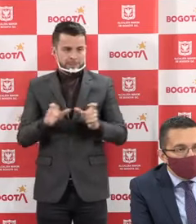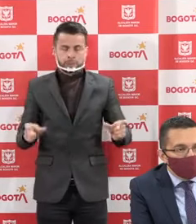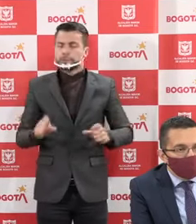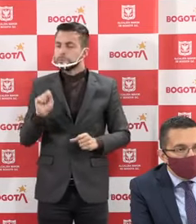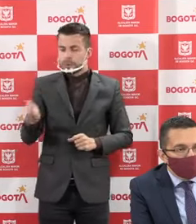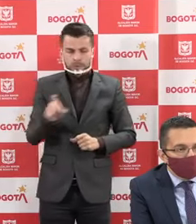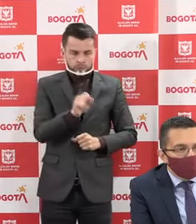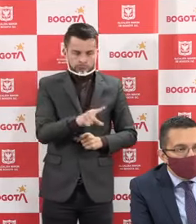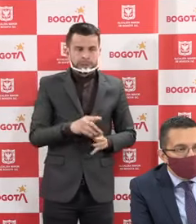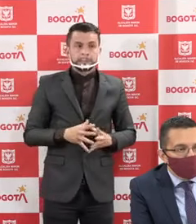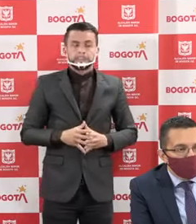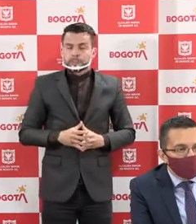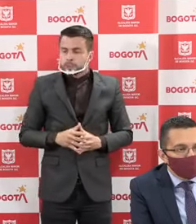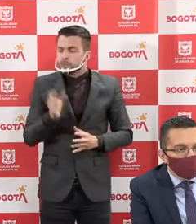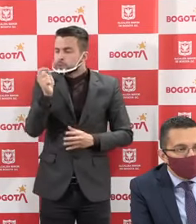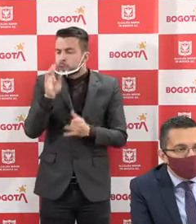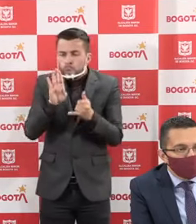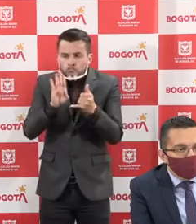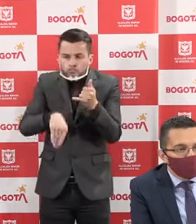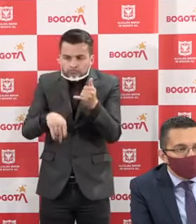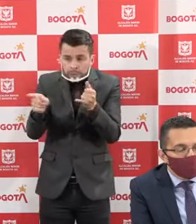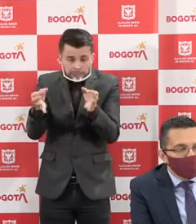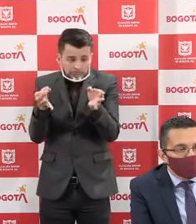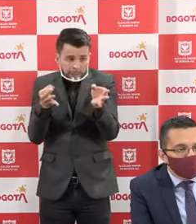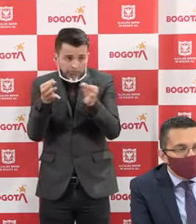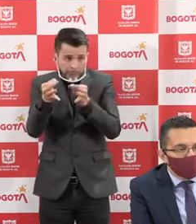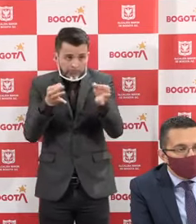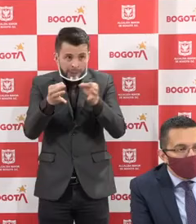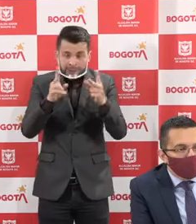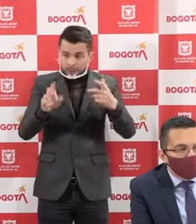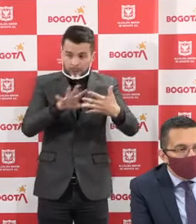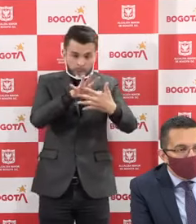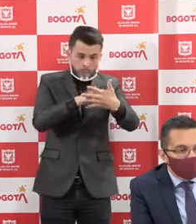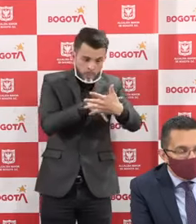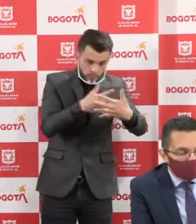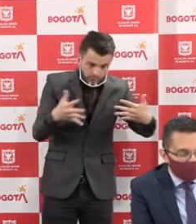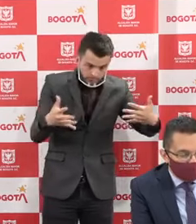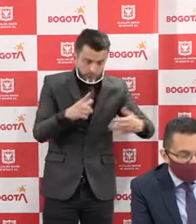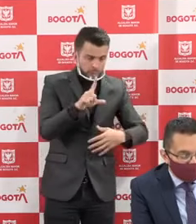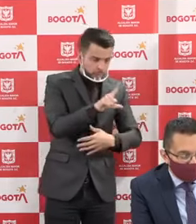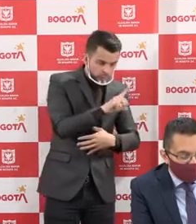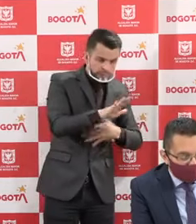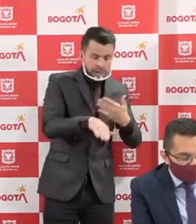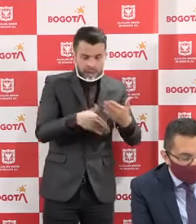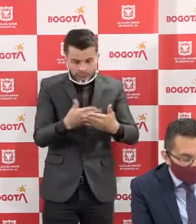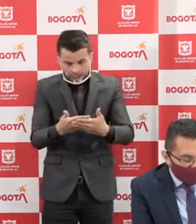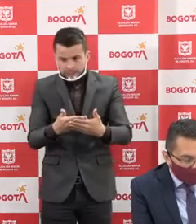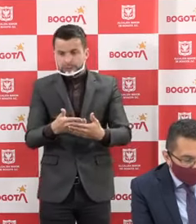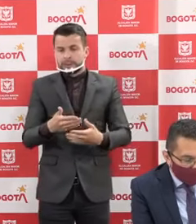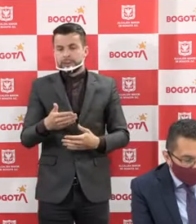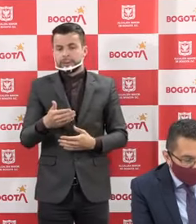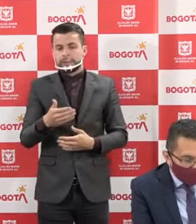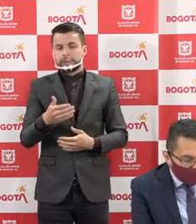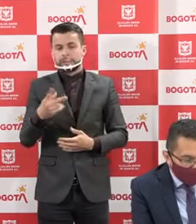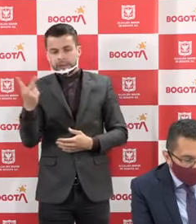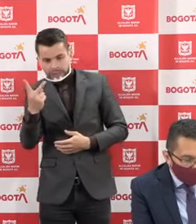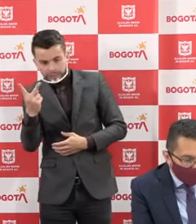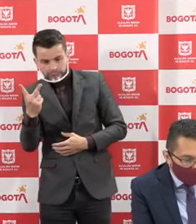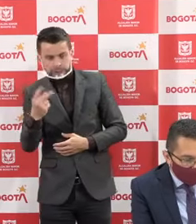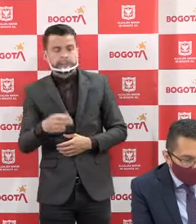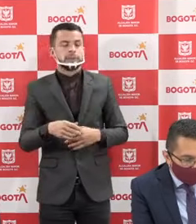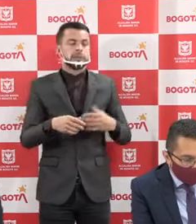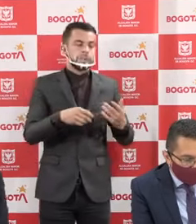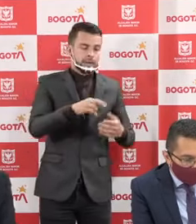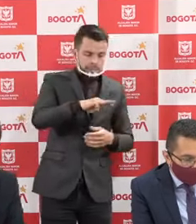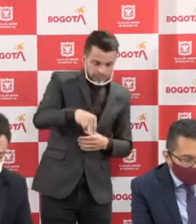si pueden hacer una última como explicación de los horarios que funciona de lunes a viernes de